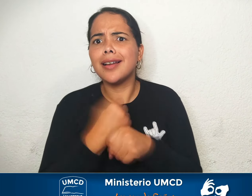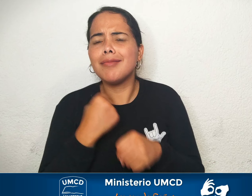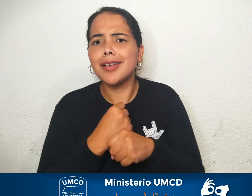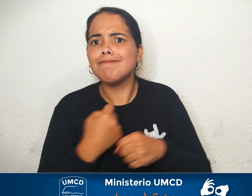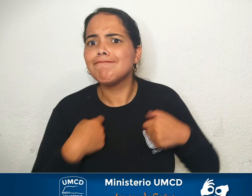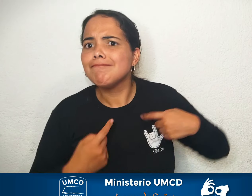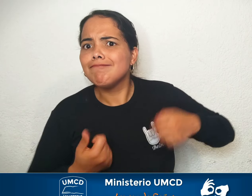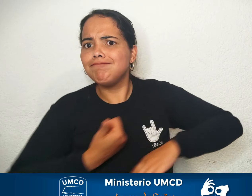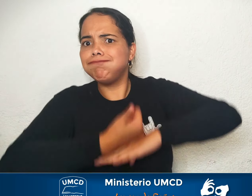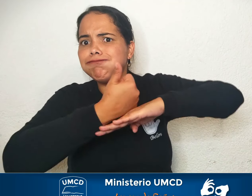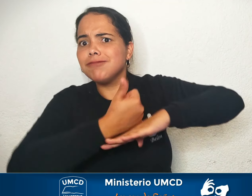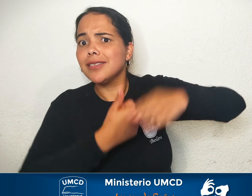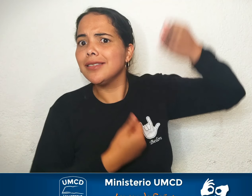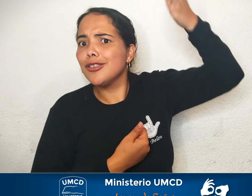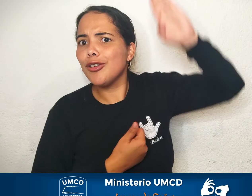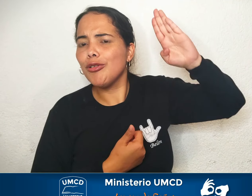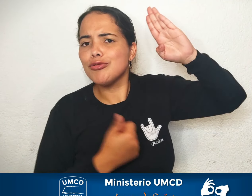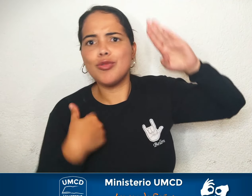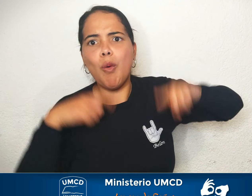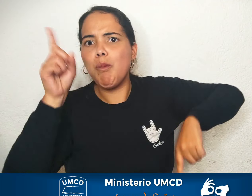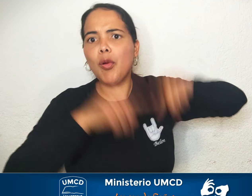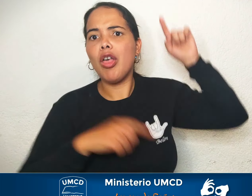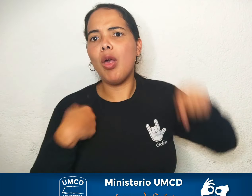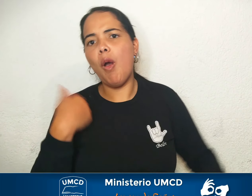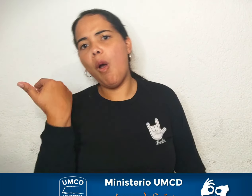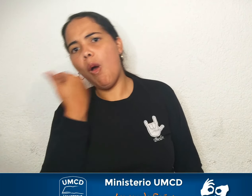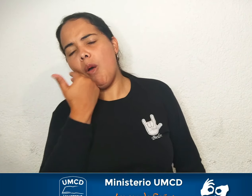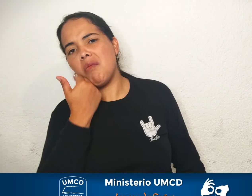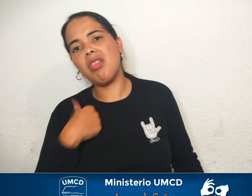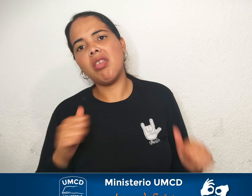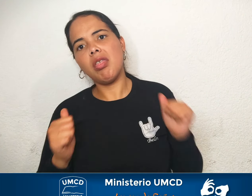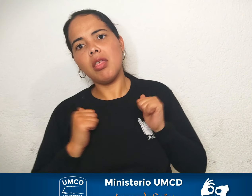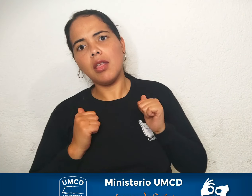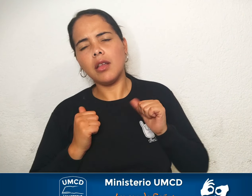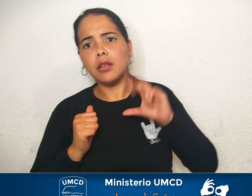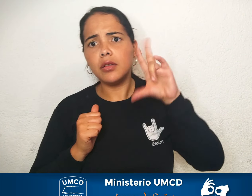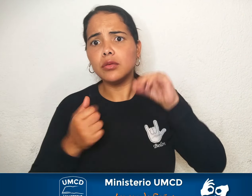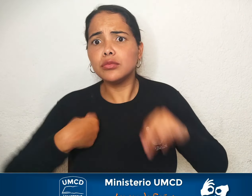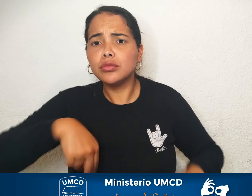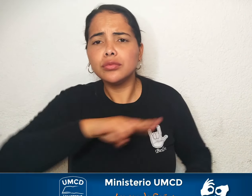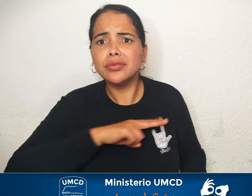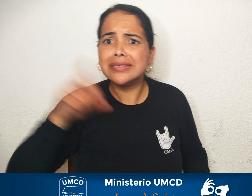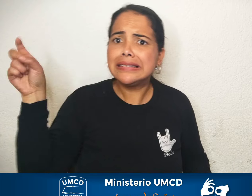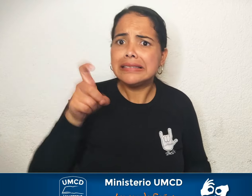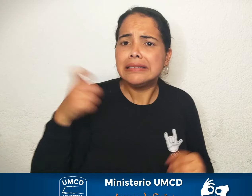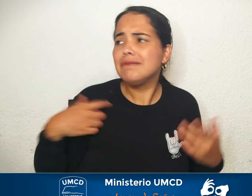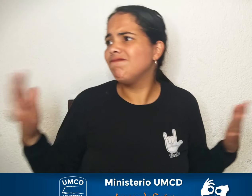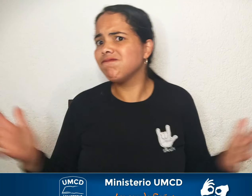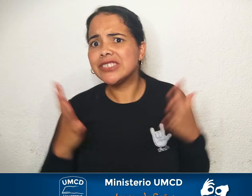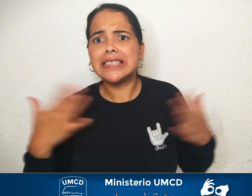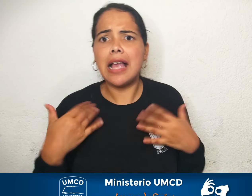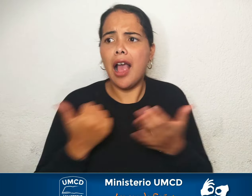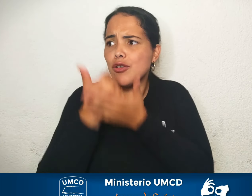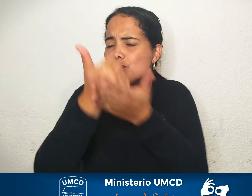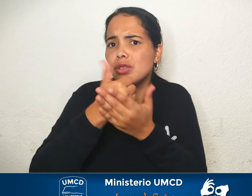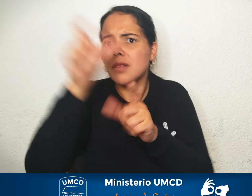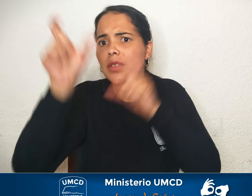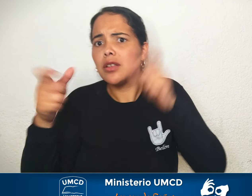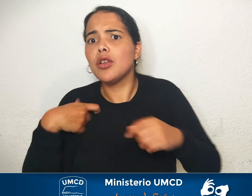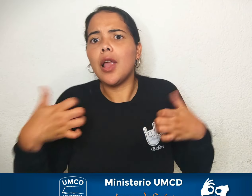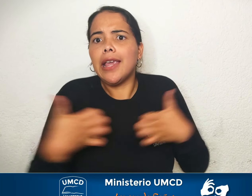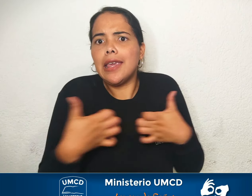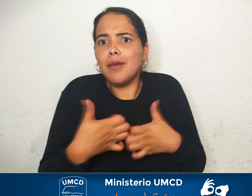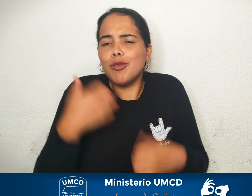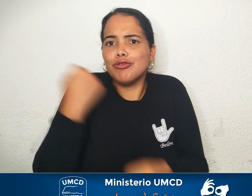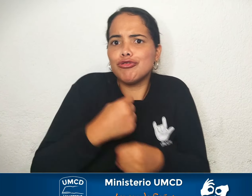Cristo y como nos dice Pablo en Efesios, en el capítulo 4, cada uno de nosotros estamos participando en el crecimiento